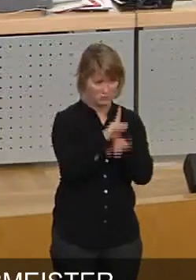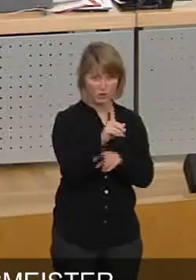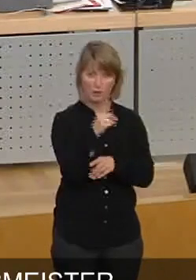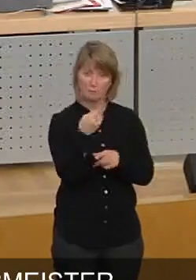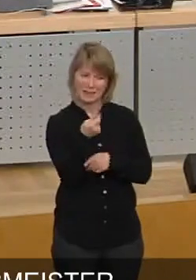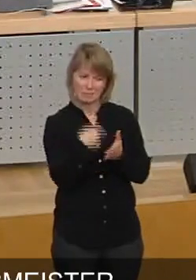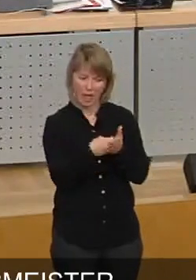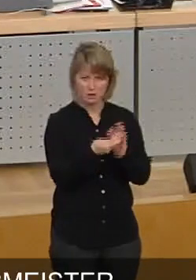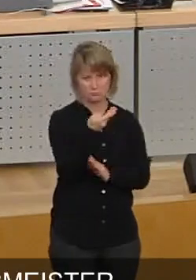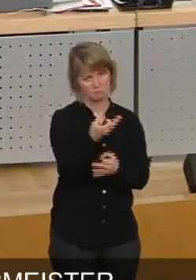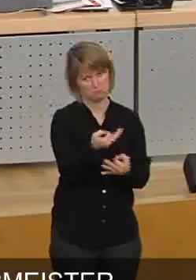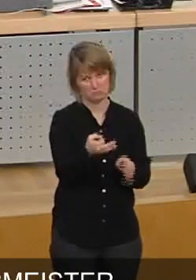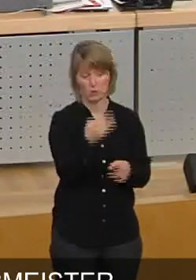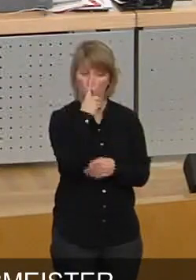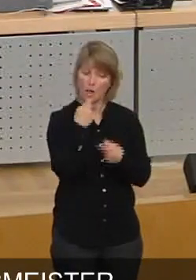Mietpreise.